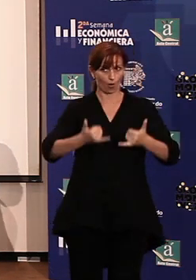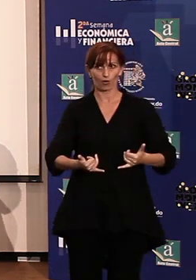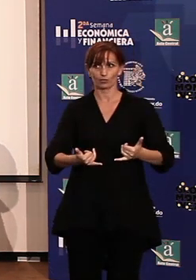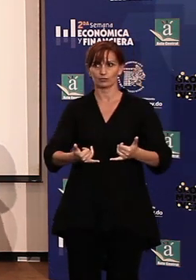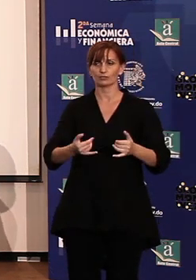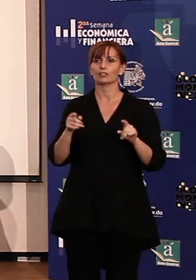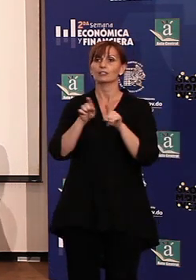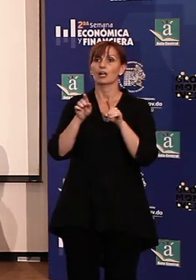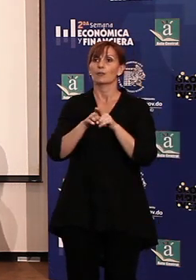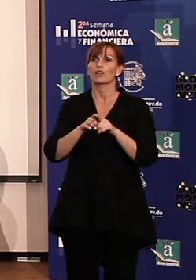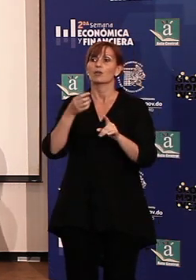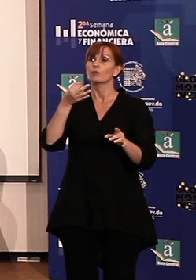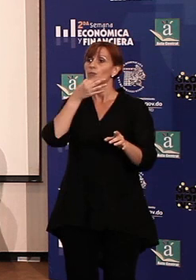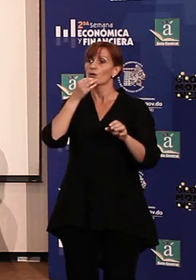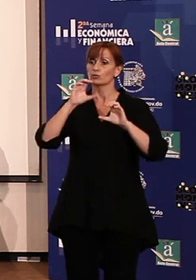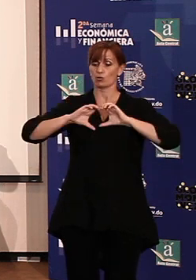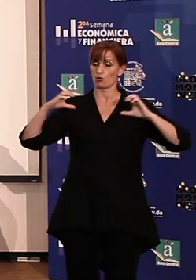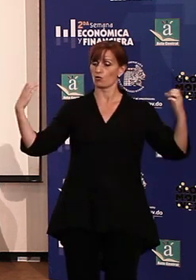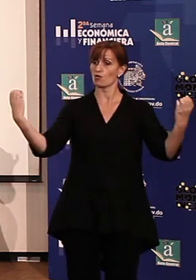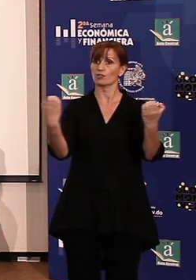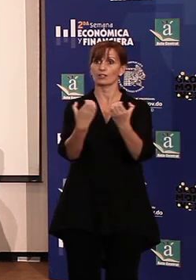congreso interesantísimo de turismo